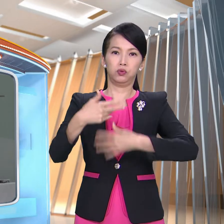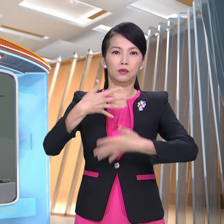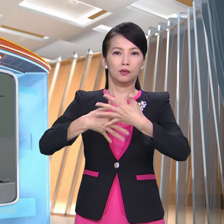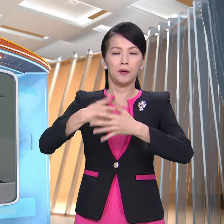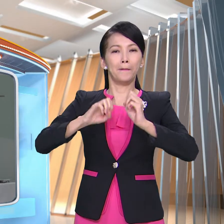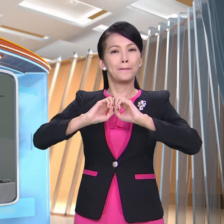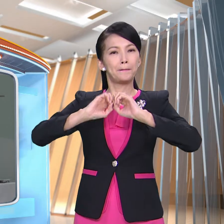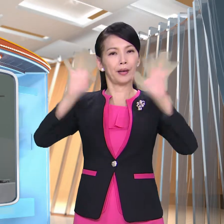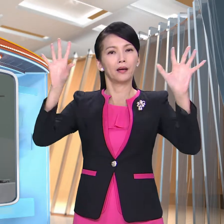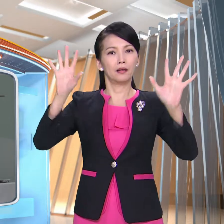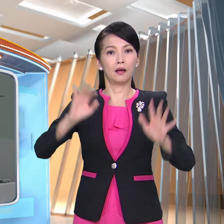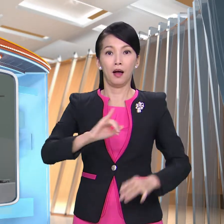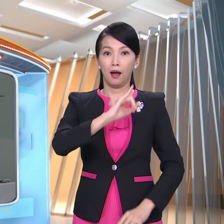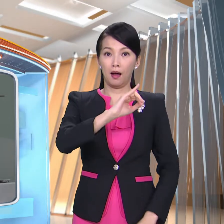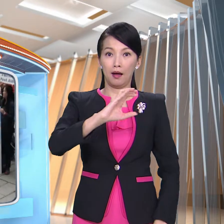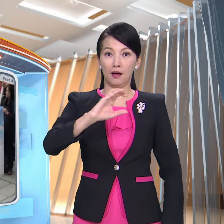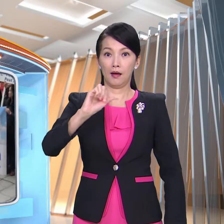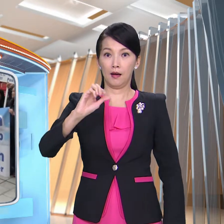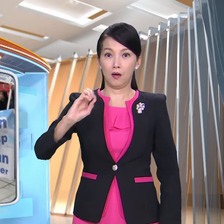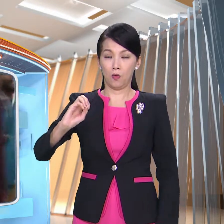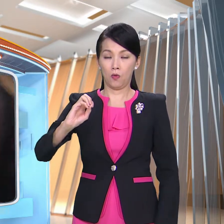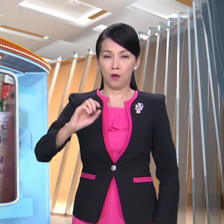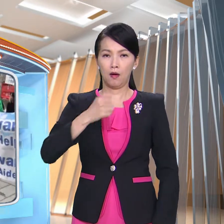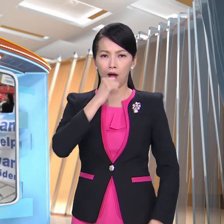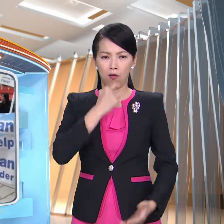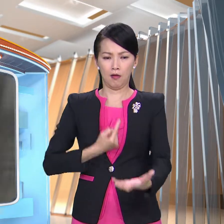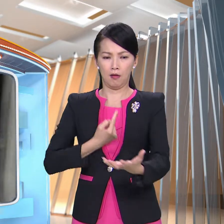台湾争取加入 ICAO 的决心。